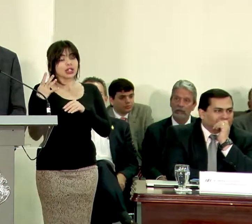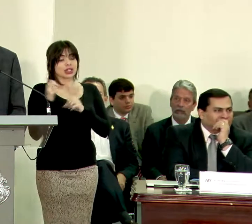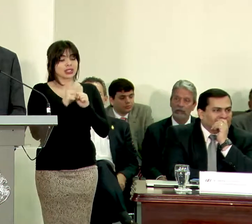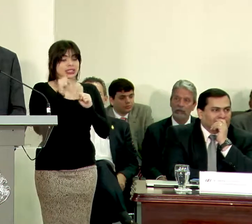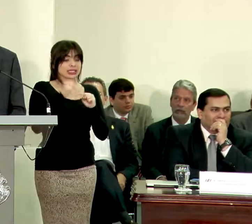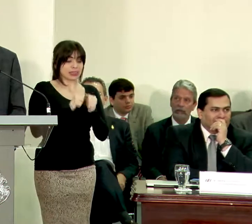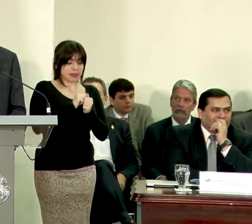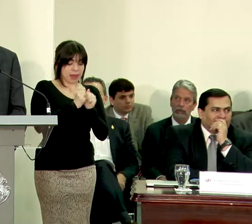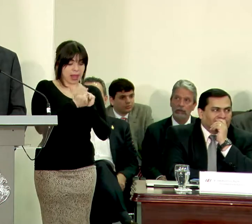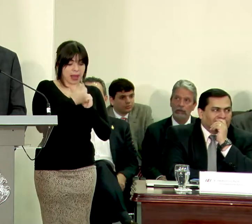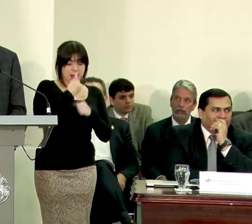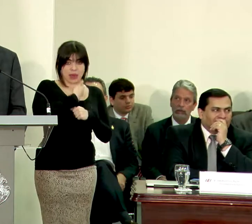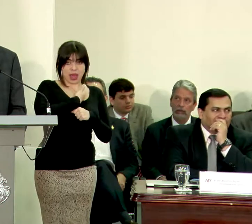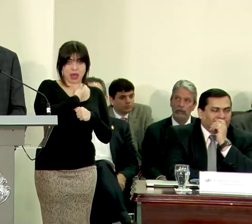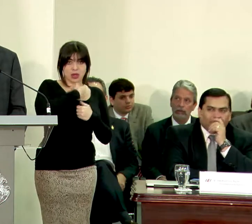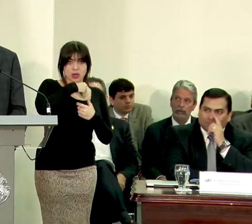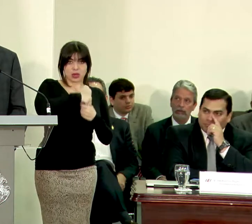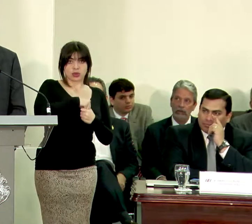sistema cambiario